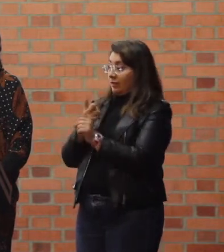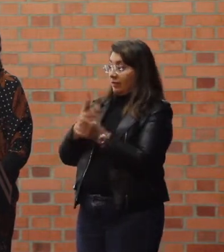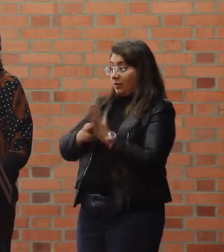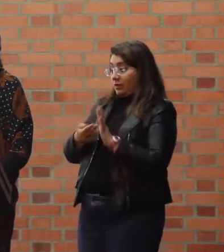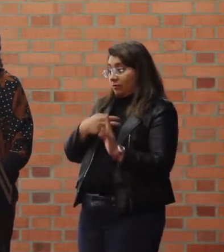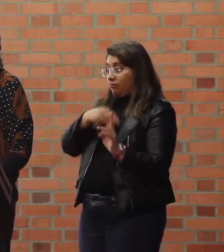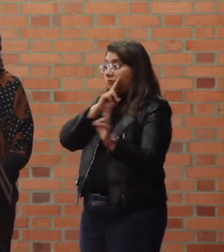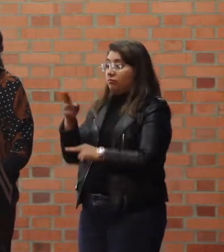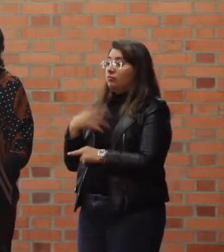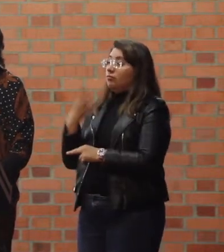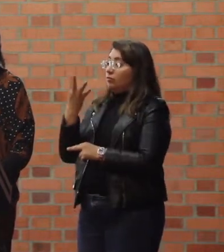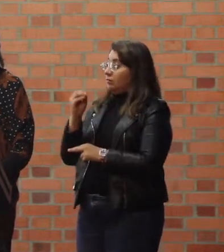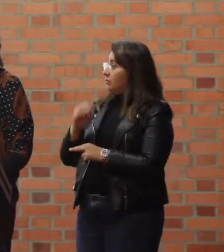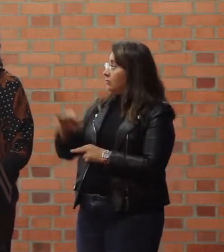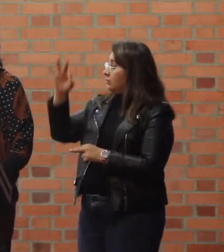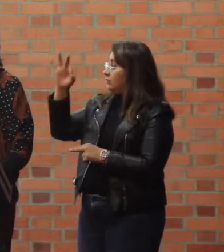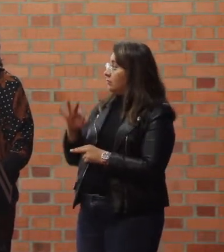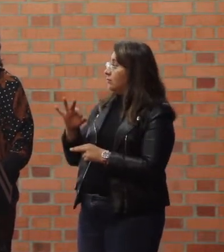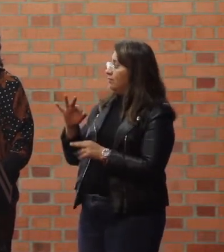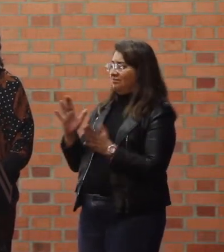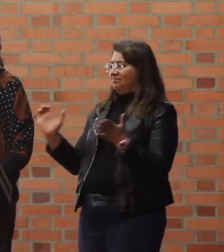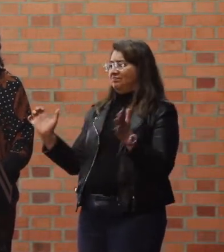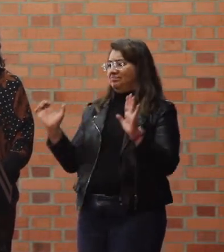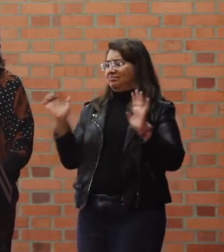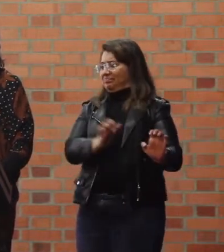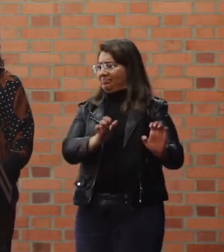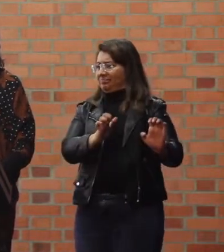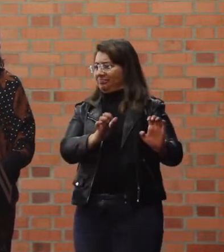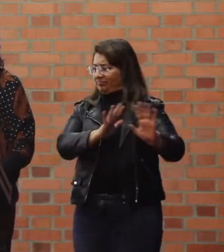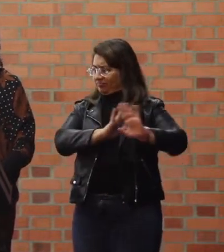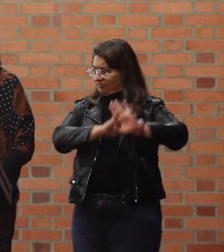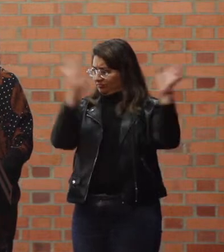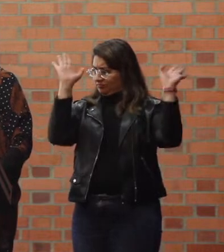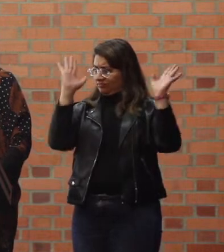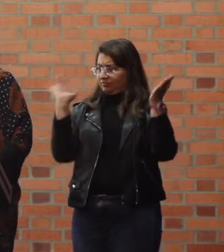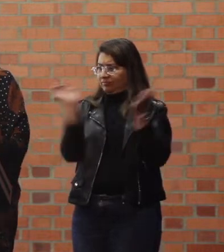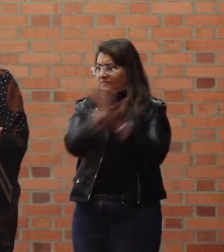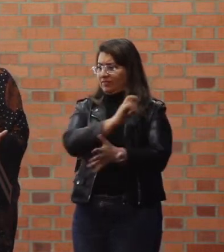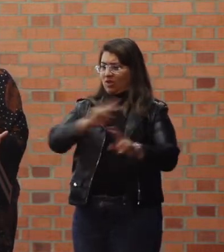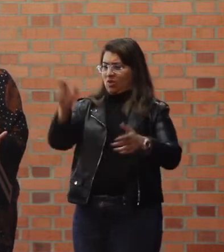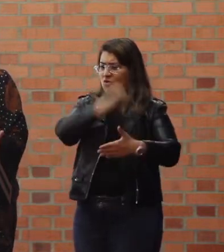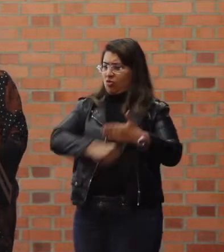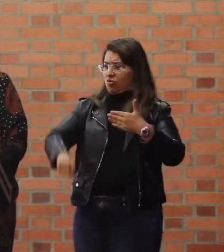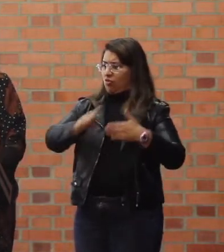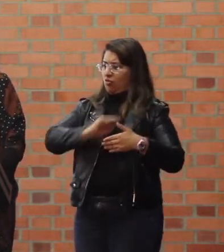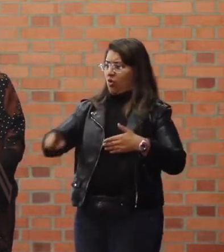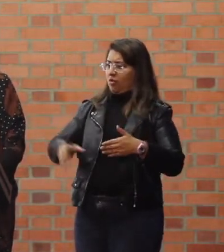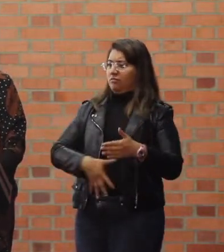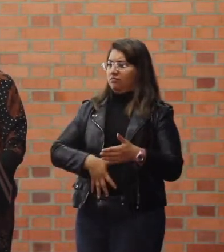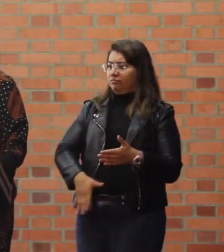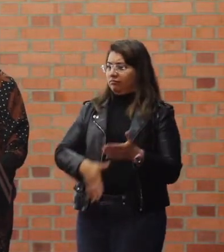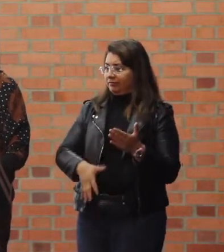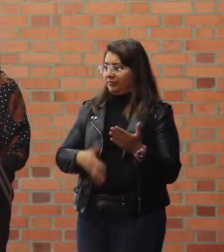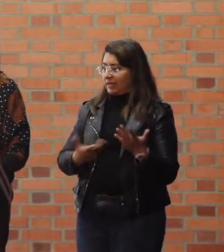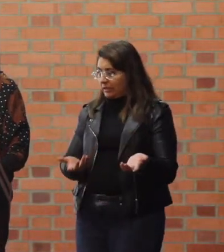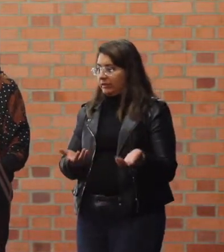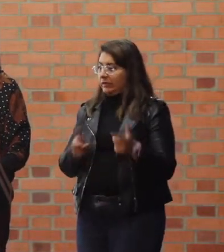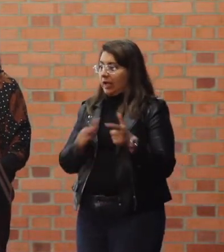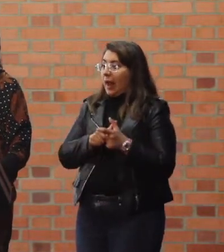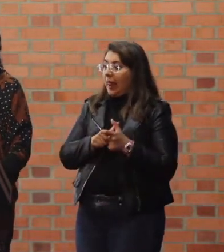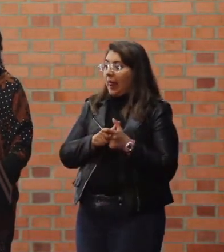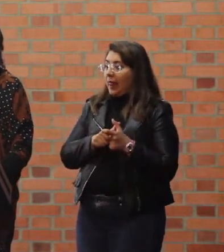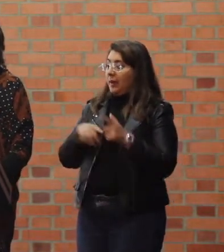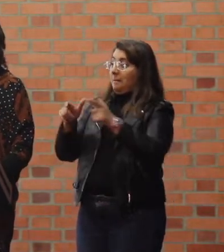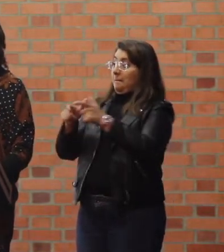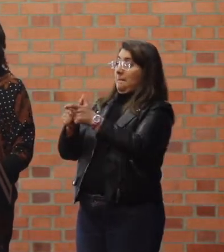cuarenta por ciento de las personas rechaza de manera definitiva la existencia de un delito aborto y que las mujeres vayan a la cárcel y este porcentaje